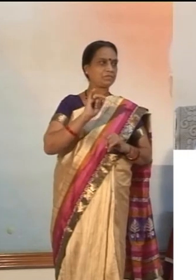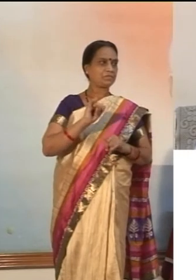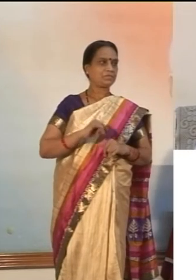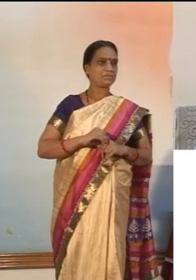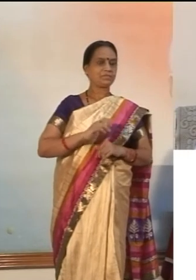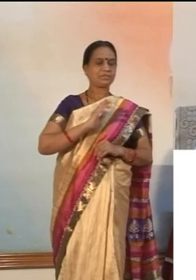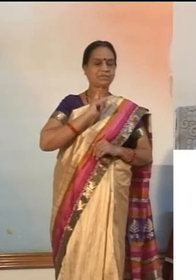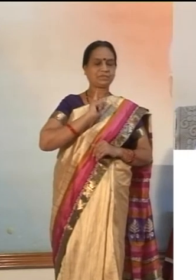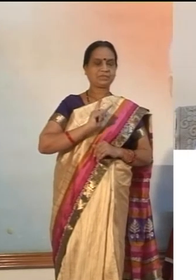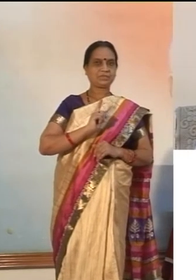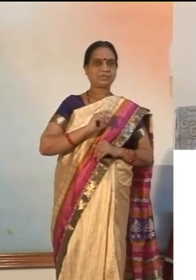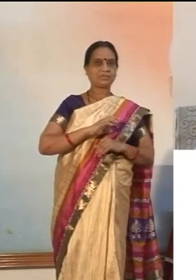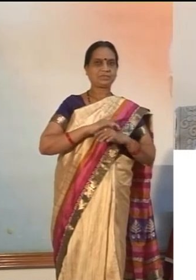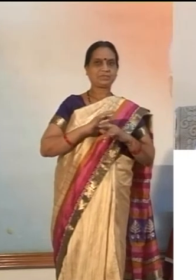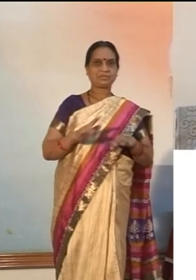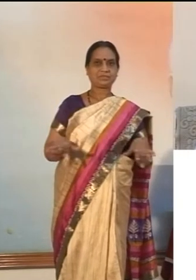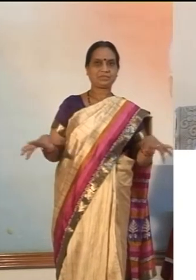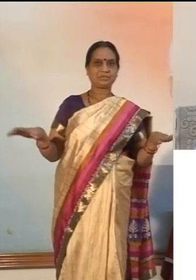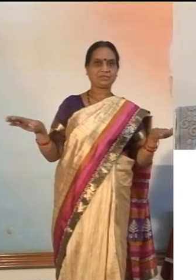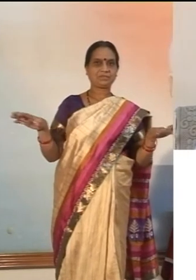शांति के सागर हैं,